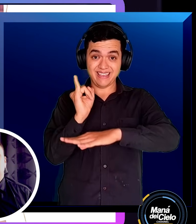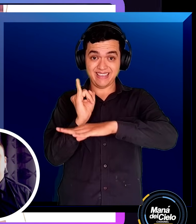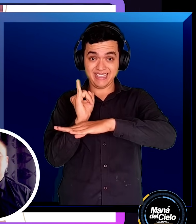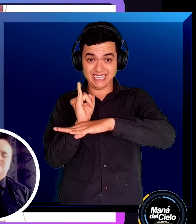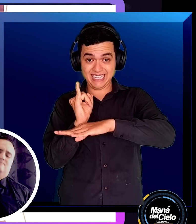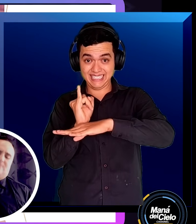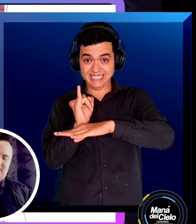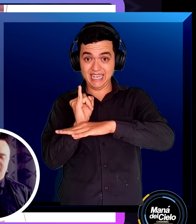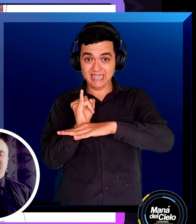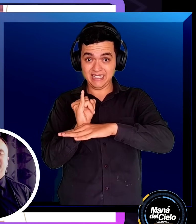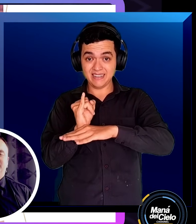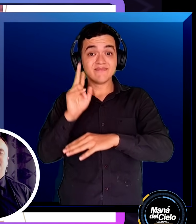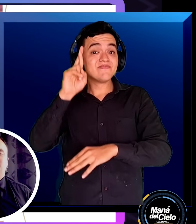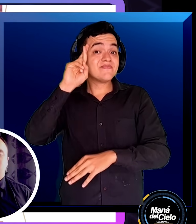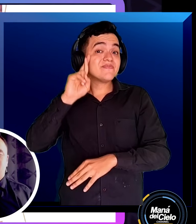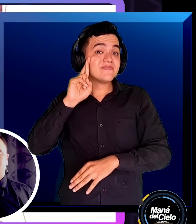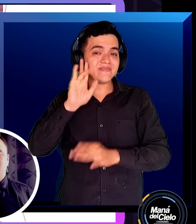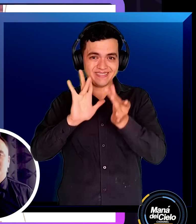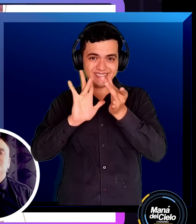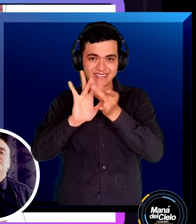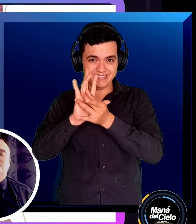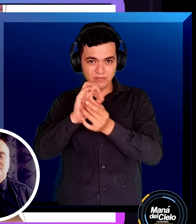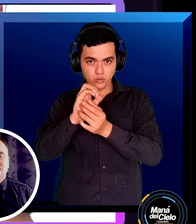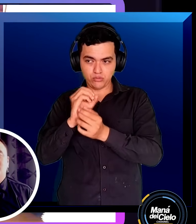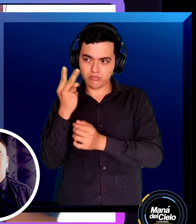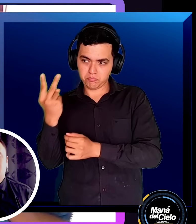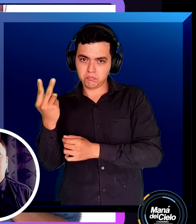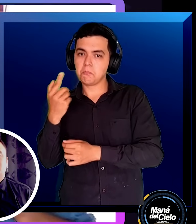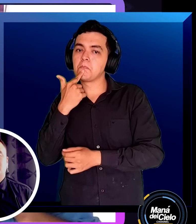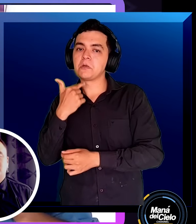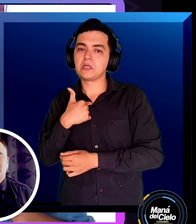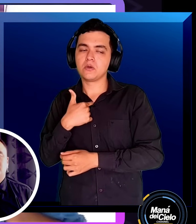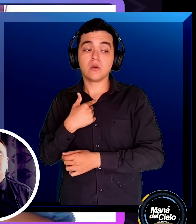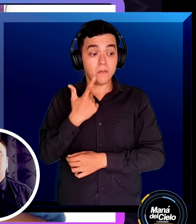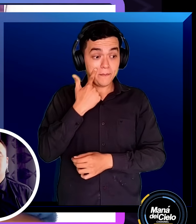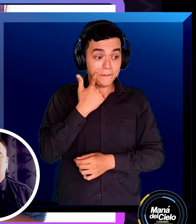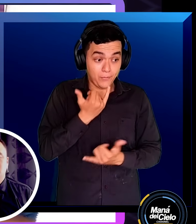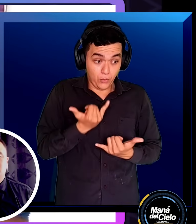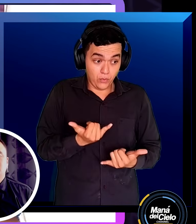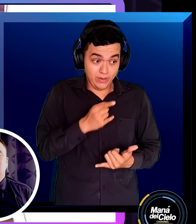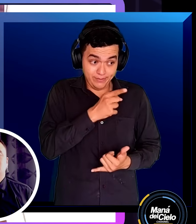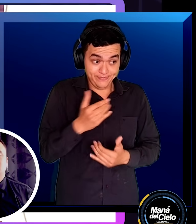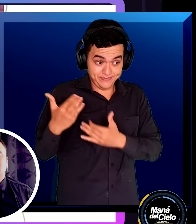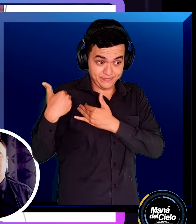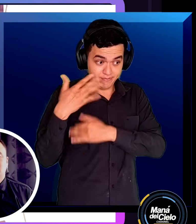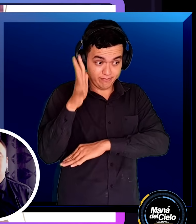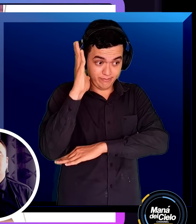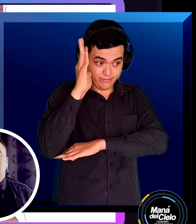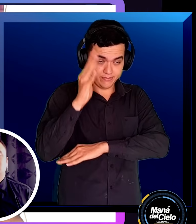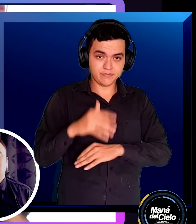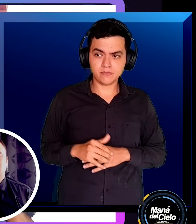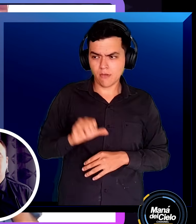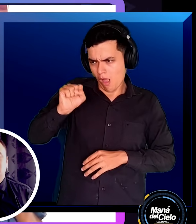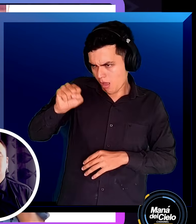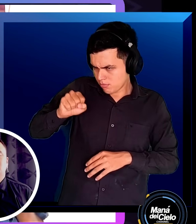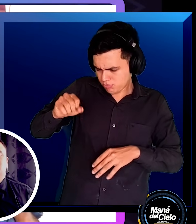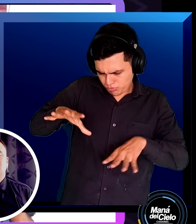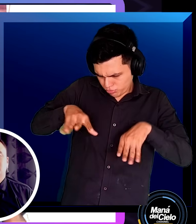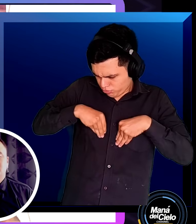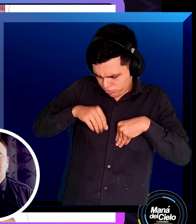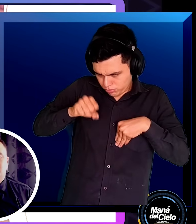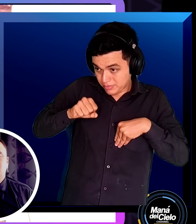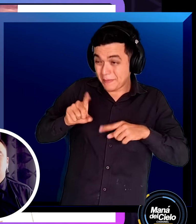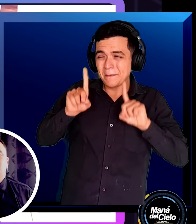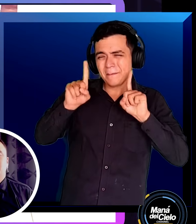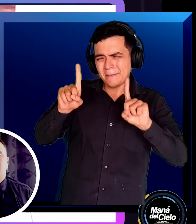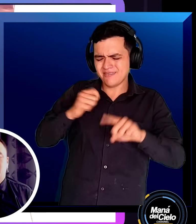Y muchas veces mi esposo es testigo, en los aeropuertos me encuentro personas que me dicen, ¿usted es Luz Marina de Galvis? Sí, sí, yo